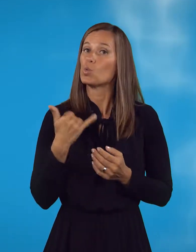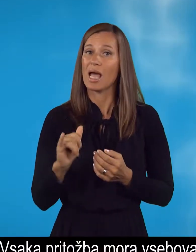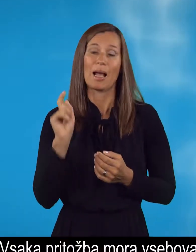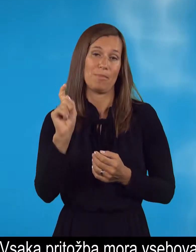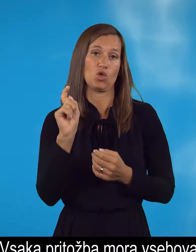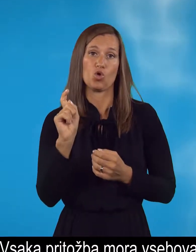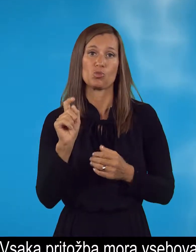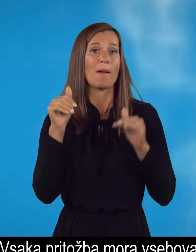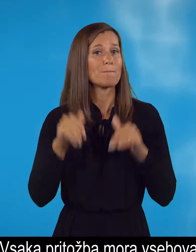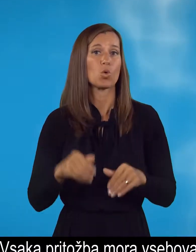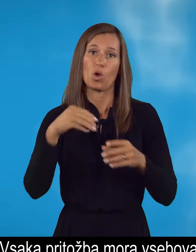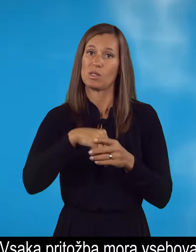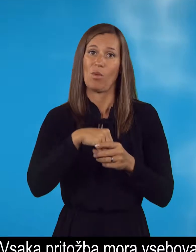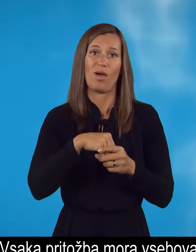Vsaka pritožba mora vsebovati: